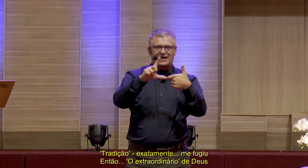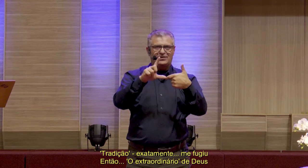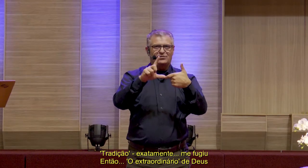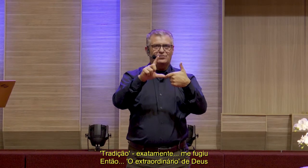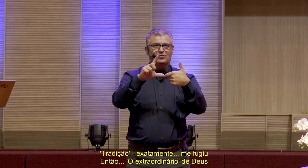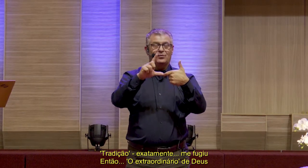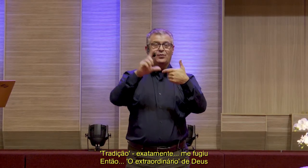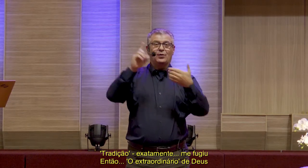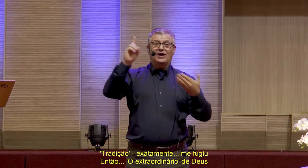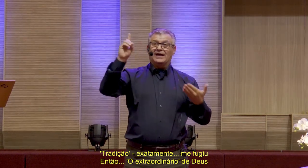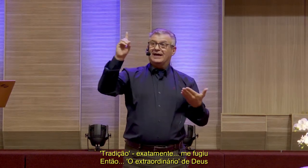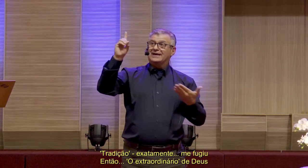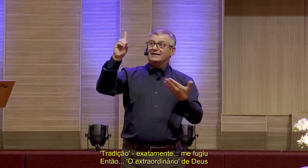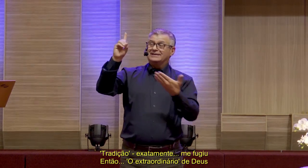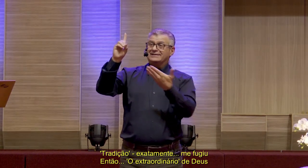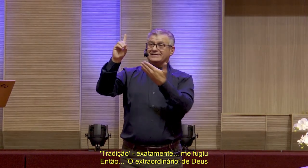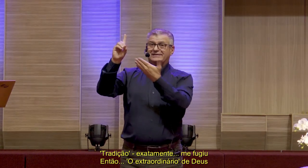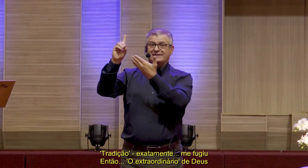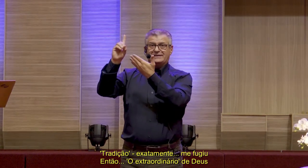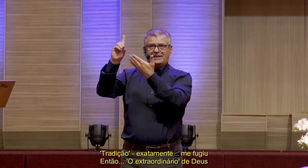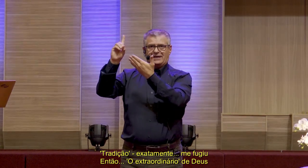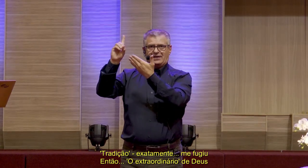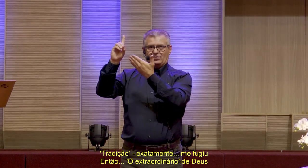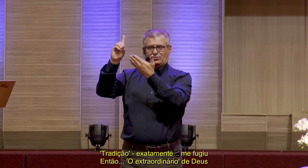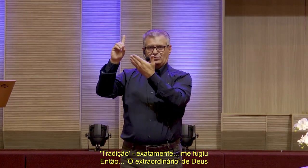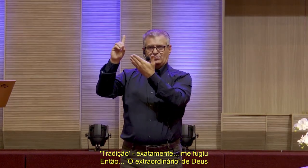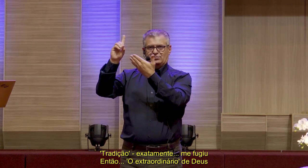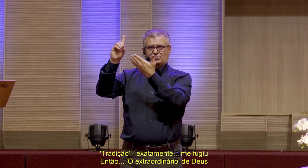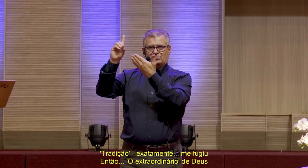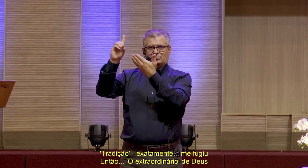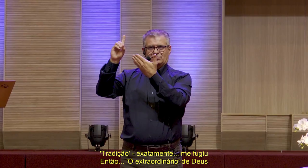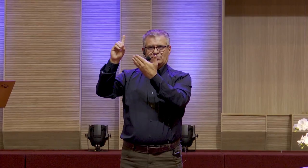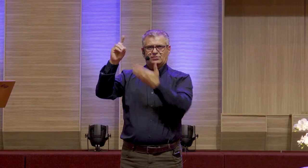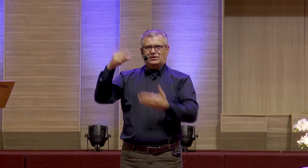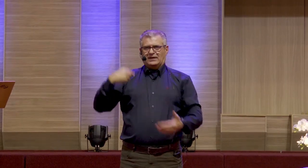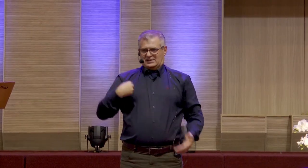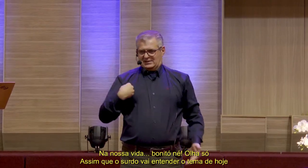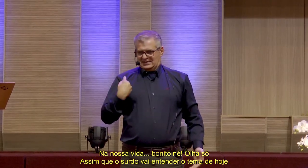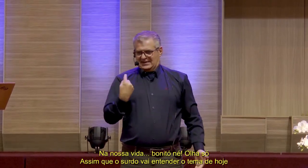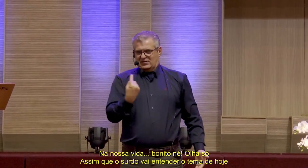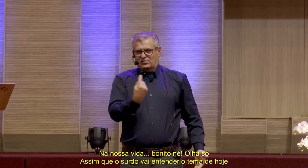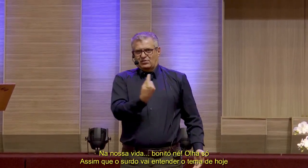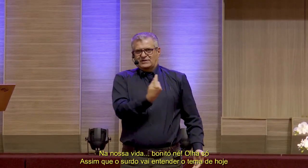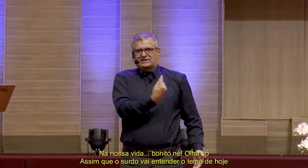extraordinário de Deus na nossa